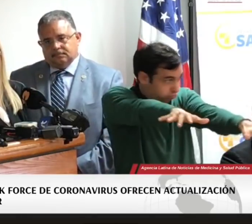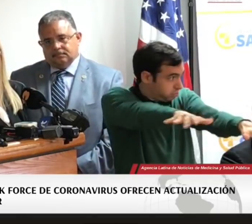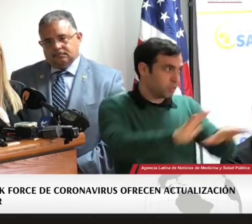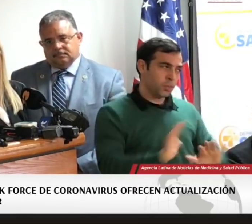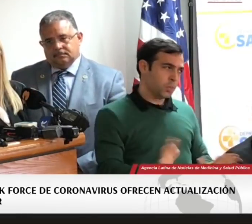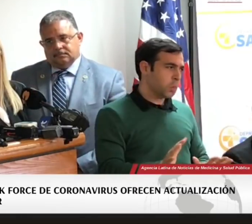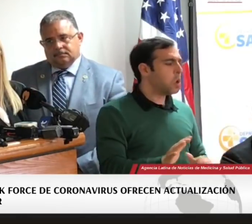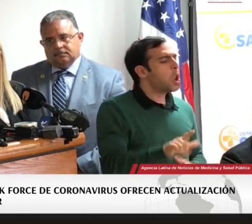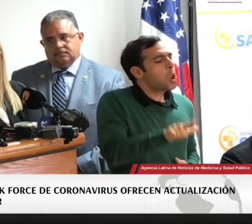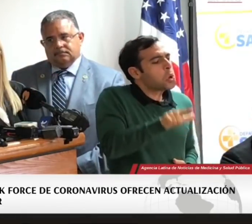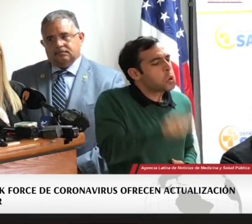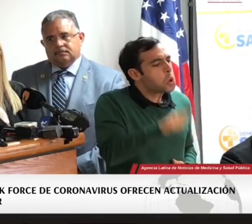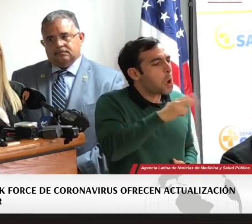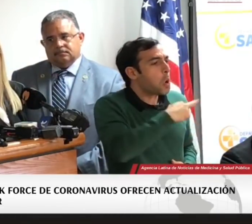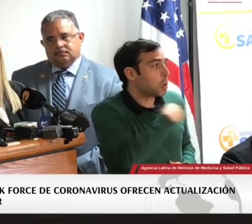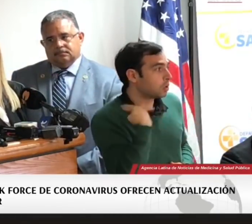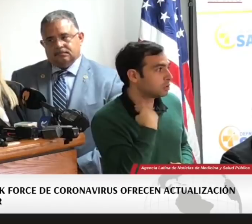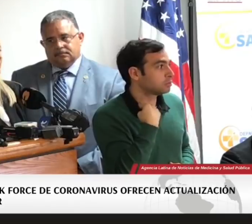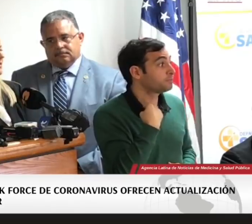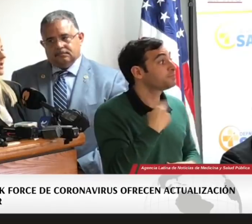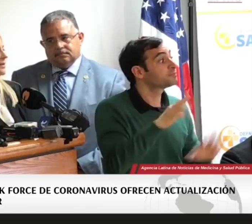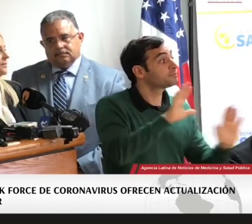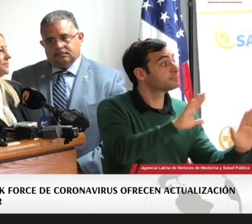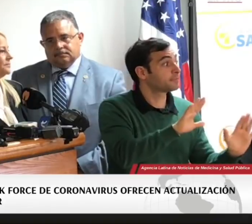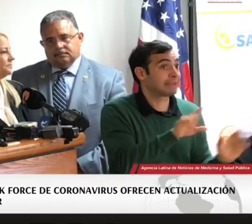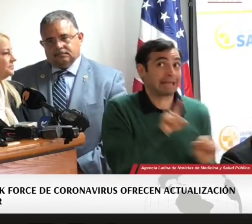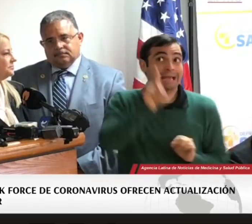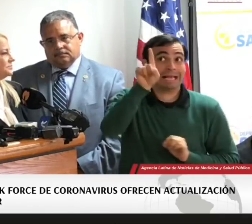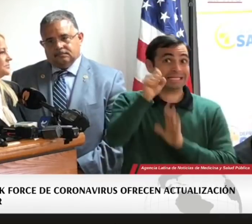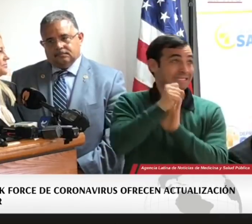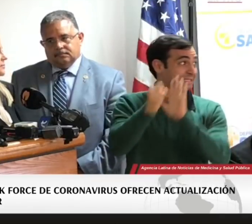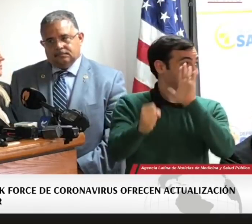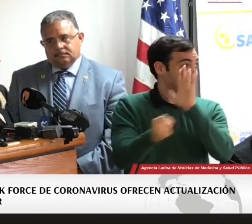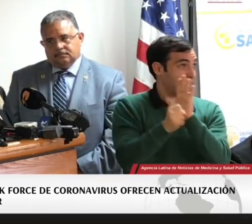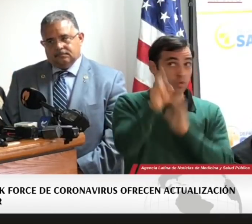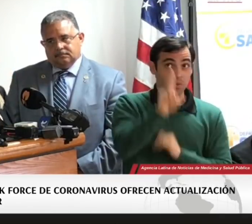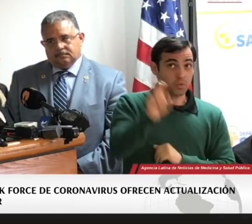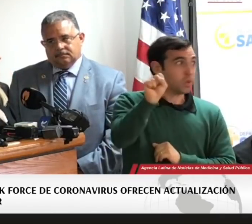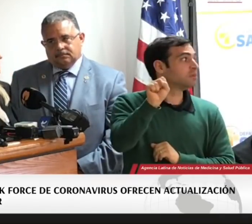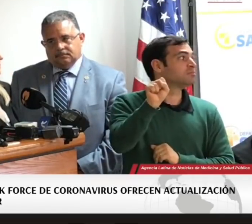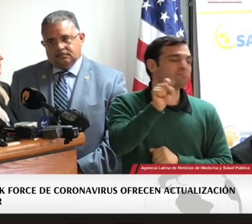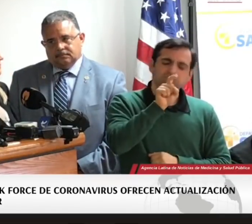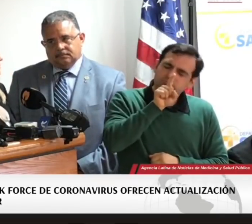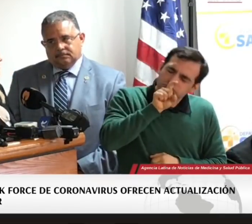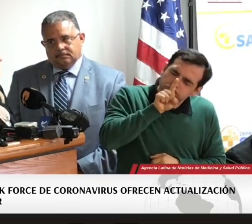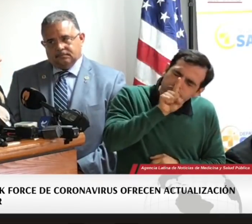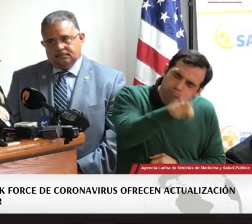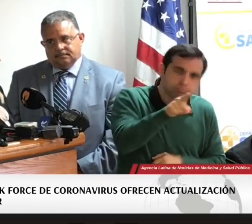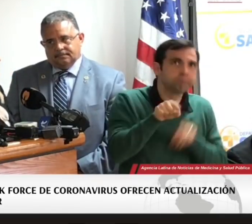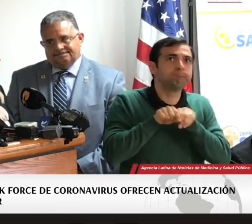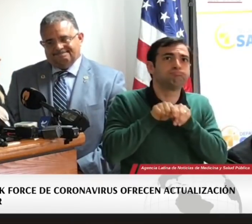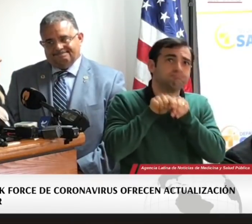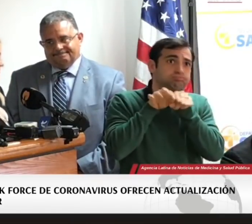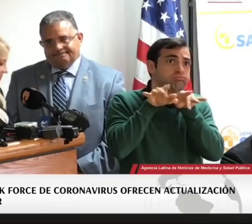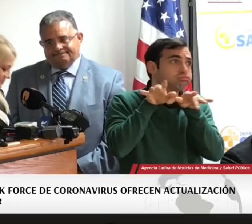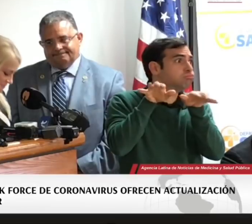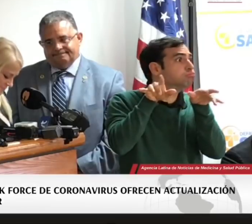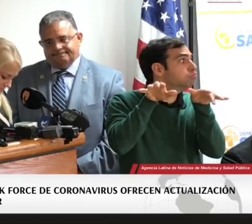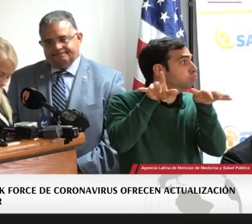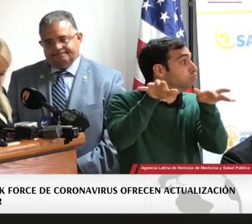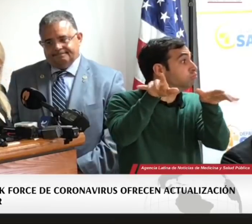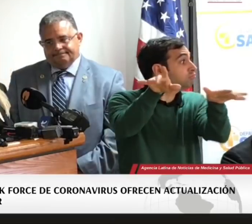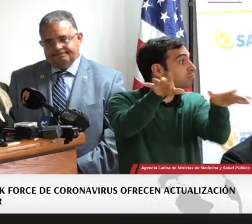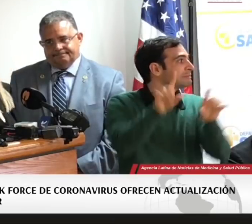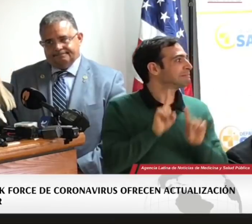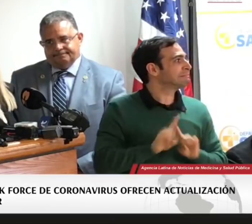riesgo comparado con aquellos estados donde sí hay una transmisión del virus sostenible que se está viendo a